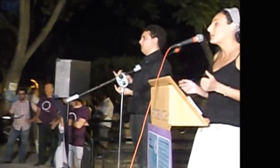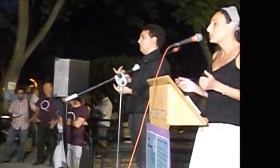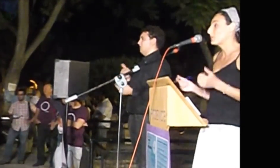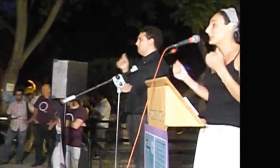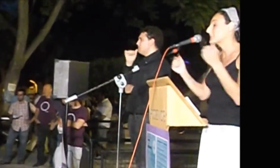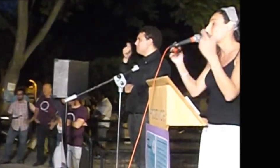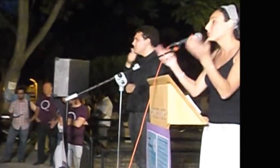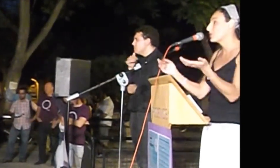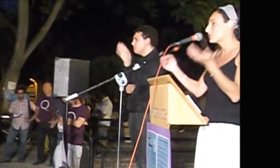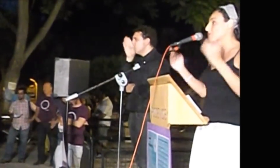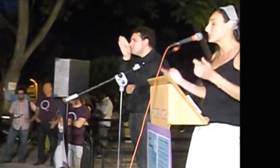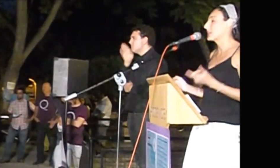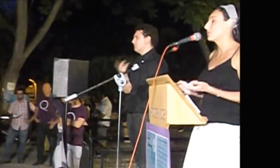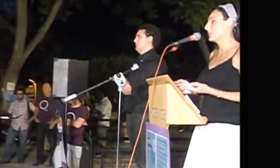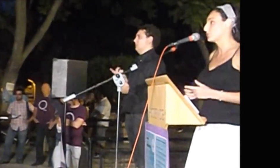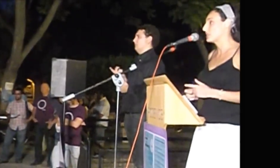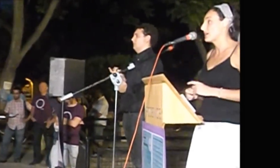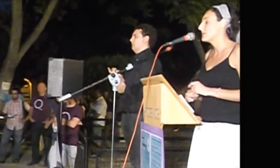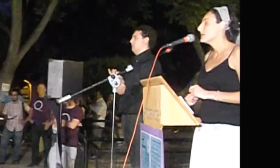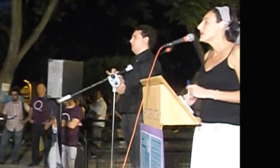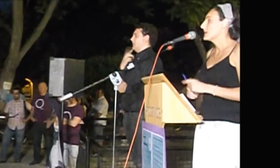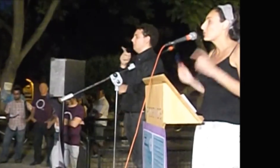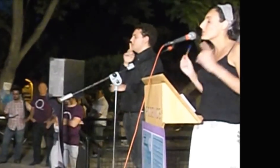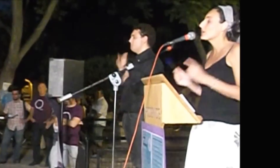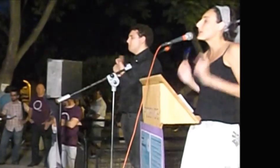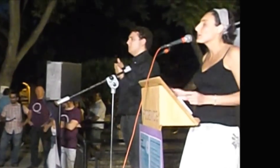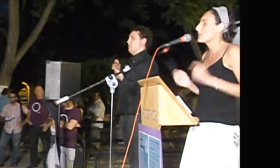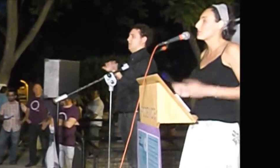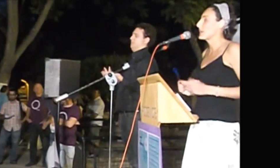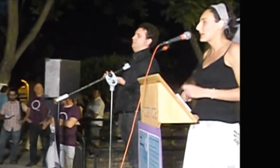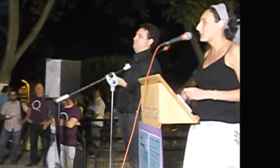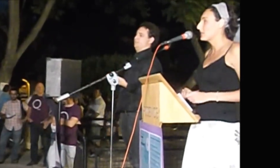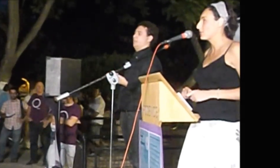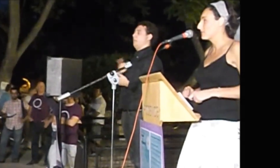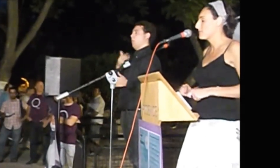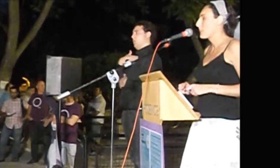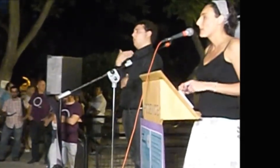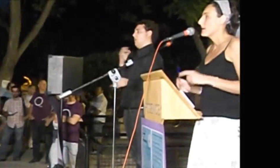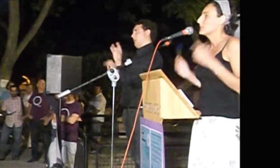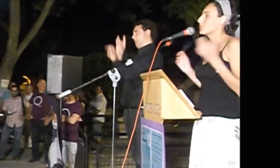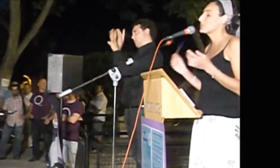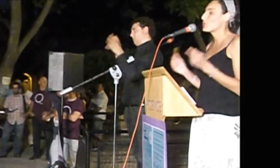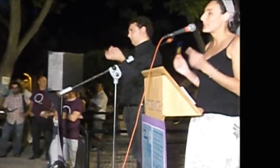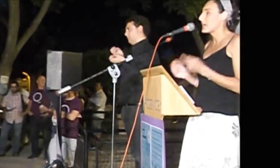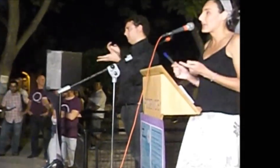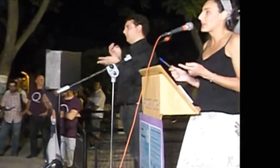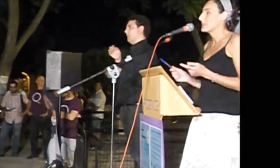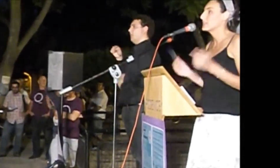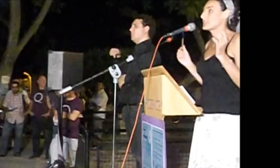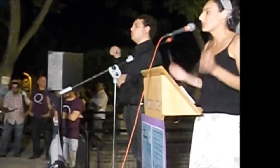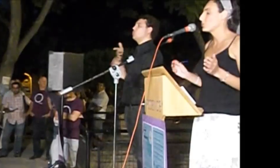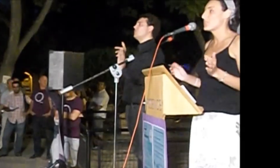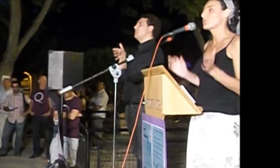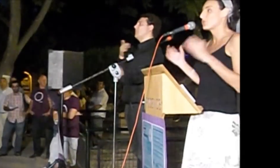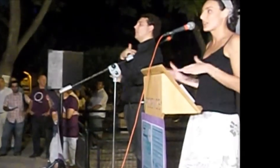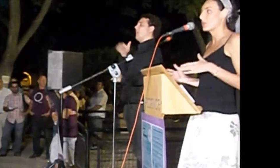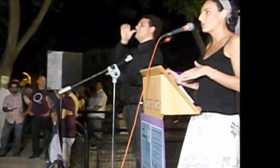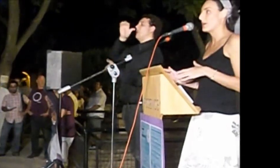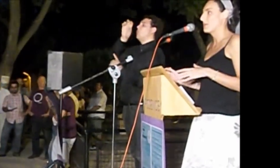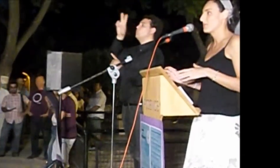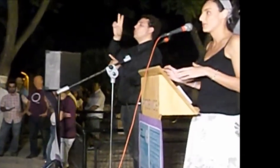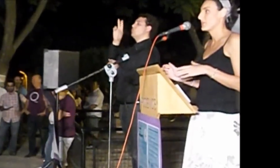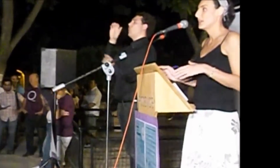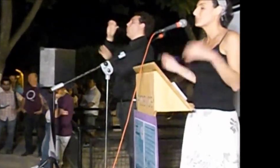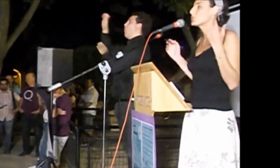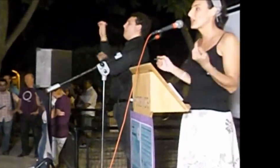de los europeos para que Estados Unidos no se salga con la suya y entonces yo aquí quiero hacer una aclaración Esto no es un ataque de Estados Unidos contra